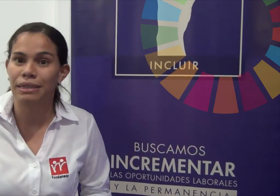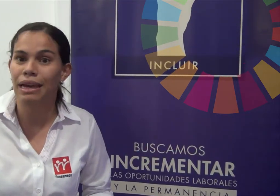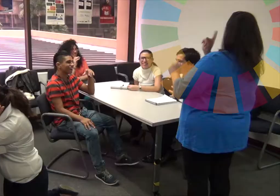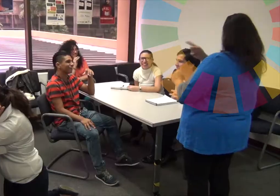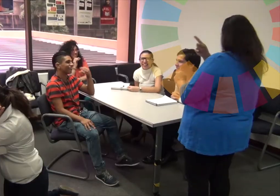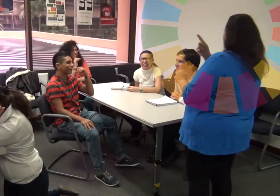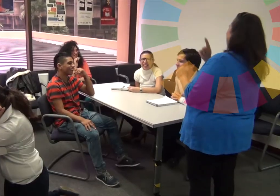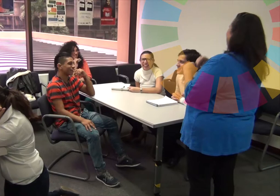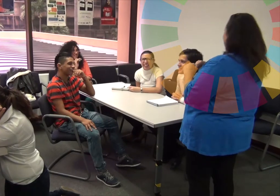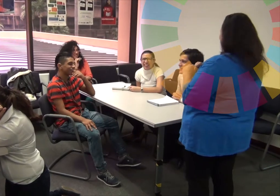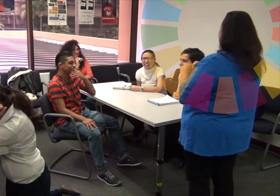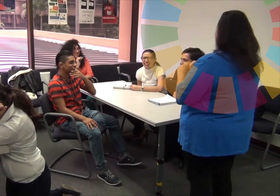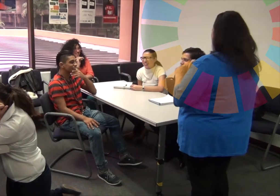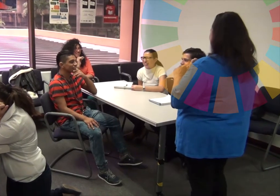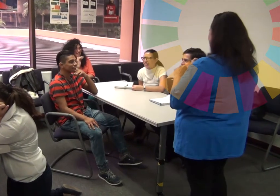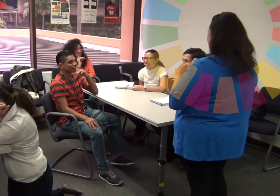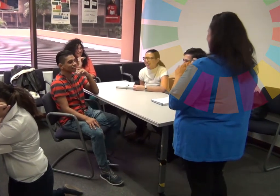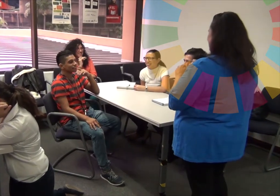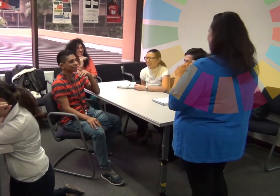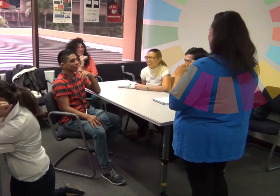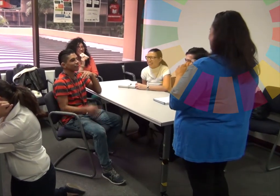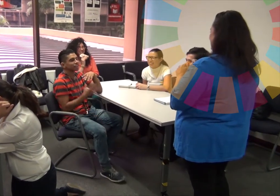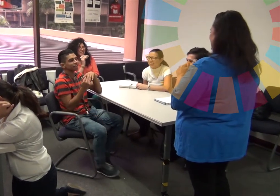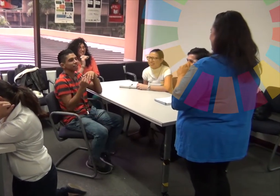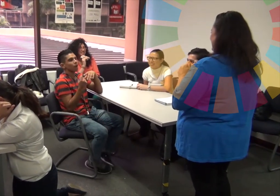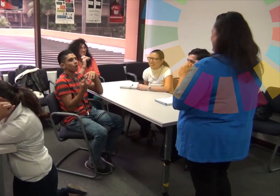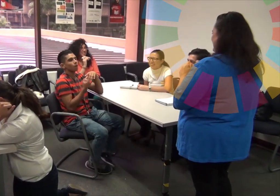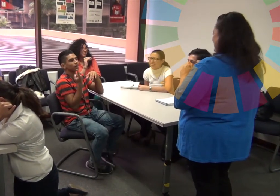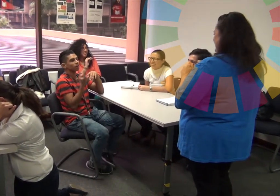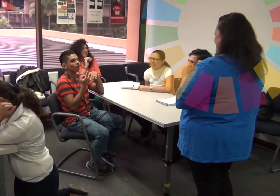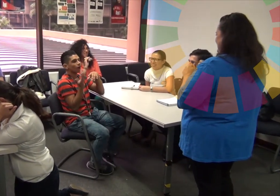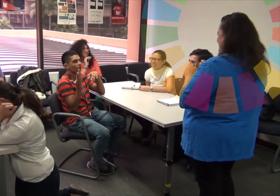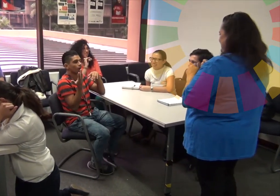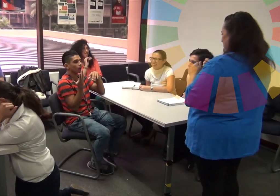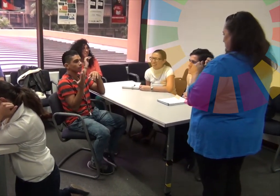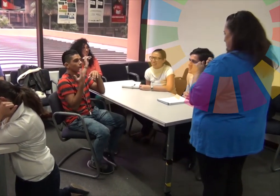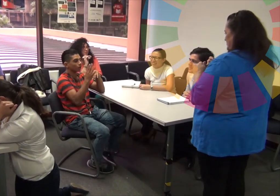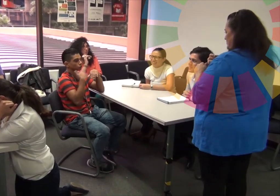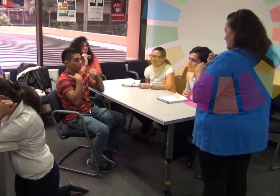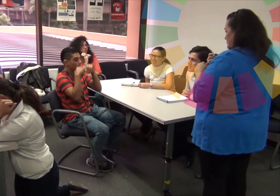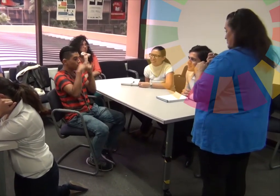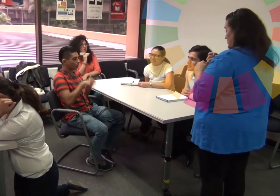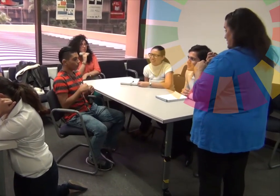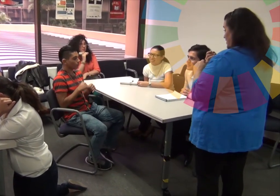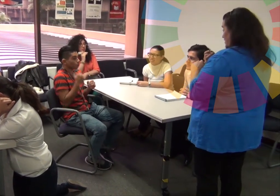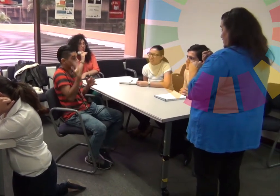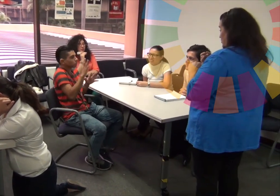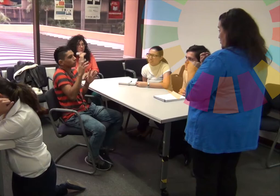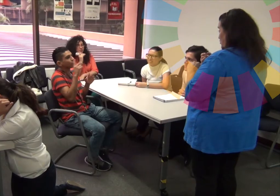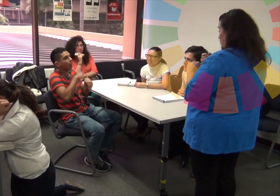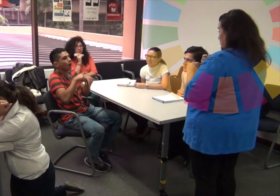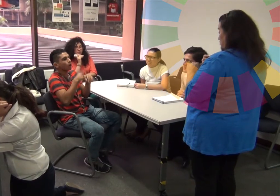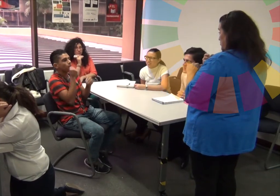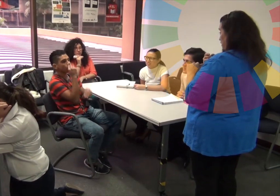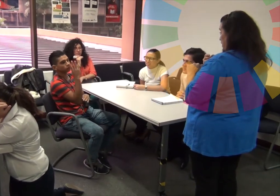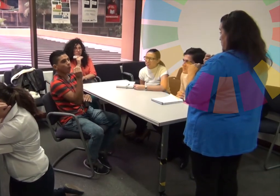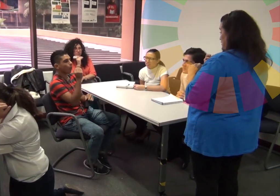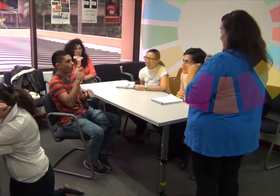necesitar. Es preguntarles y así tener así como los apoyos justos y de verdad poderlo hacerlo de la manera más